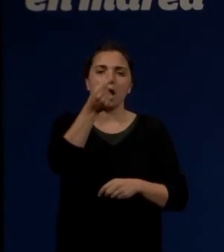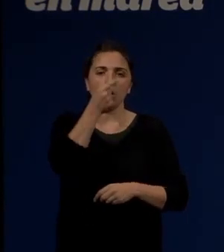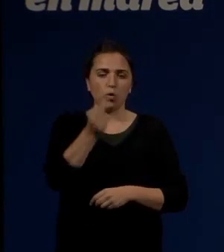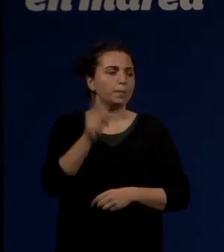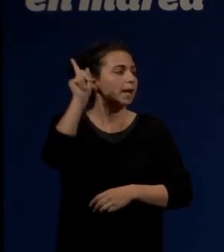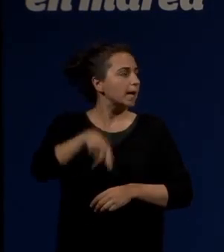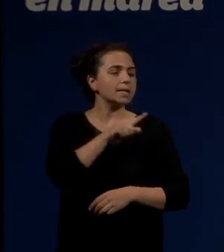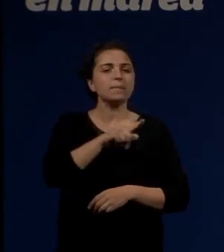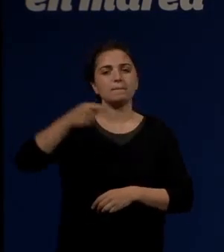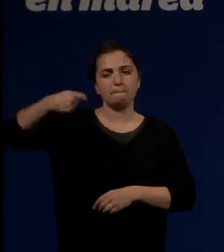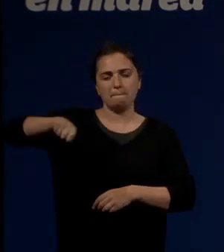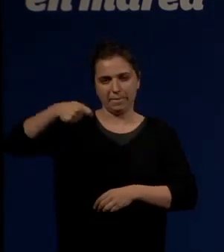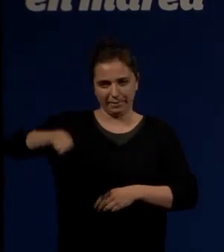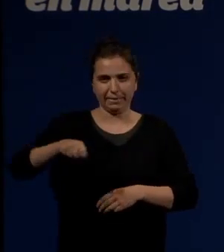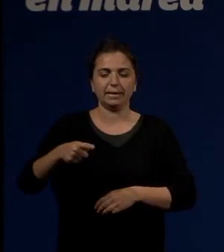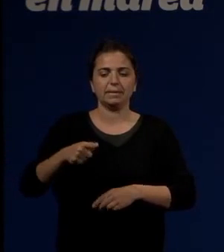Galicia.